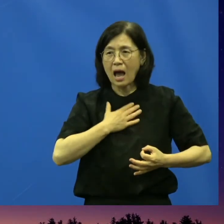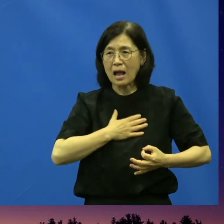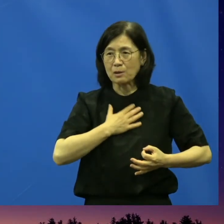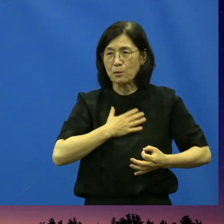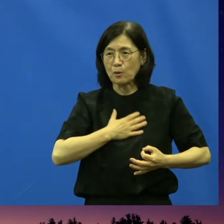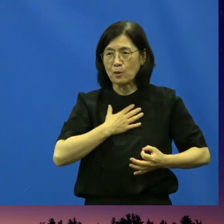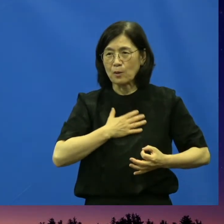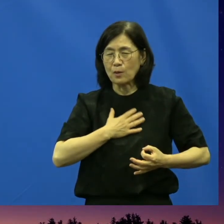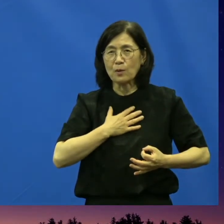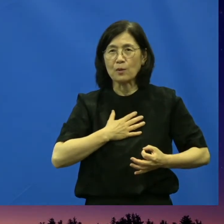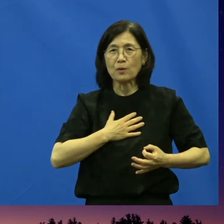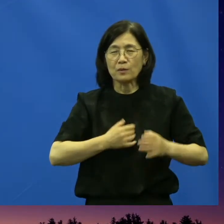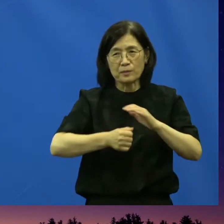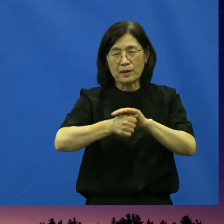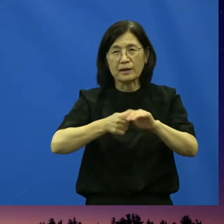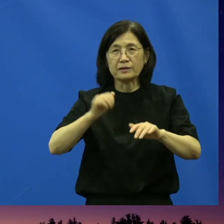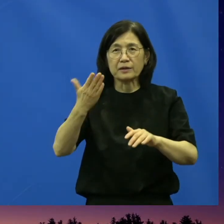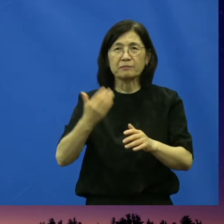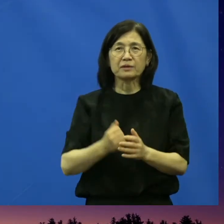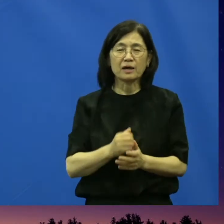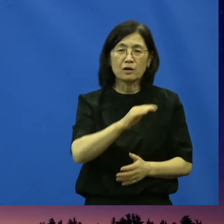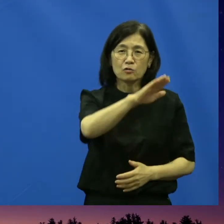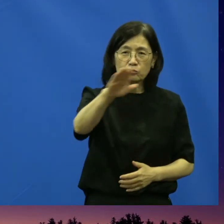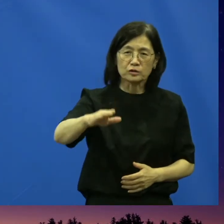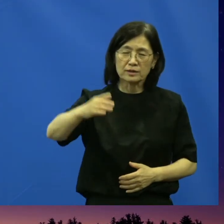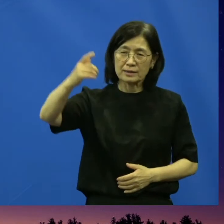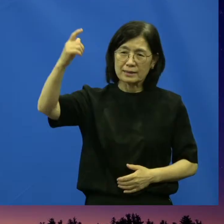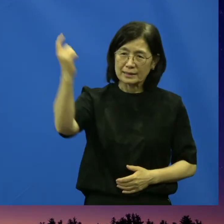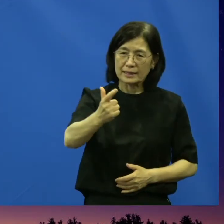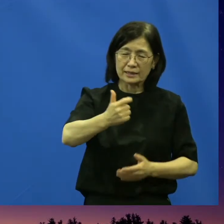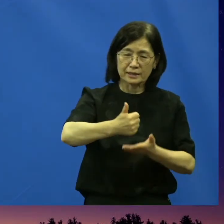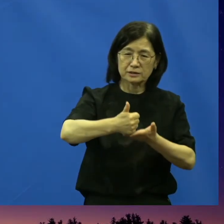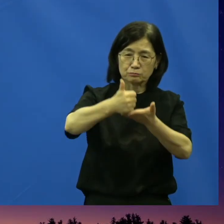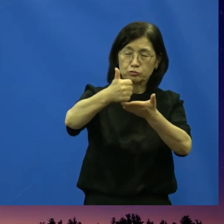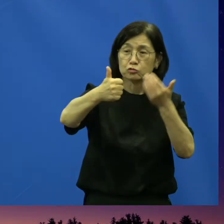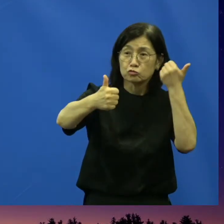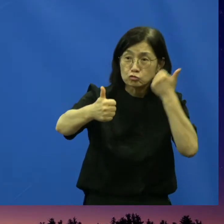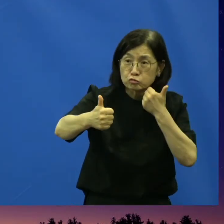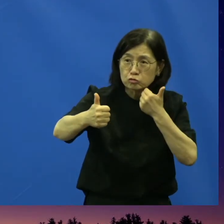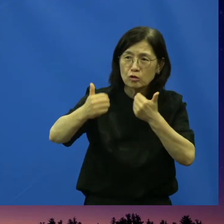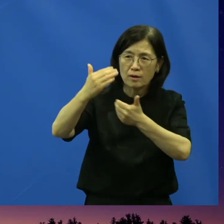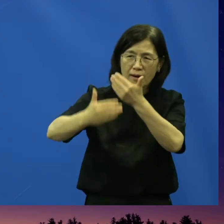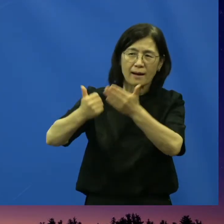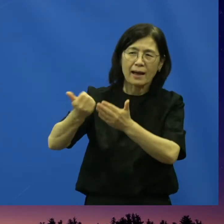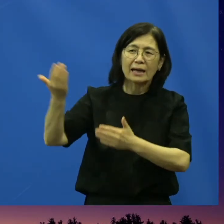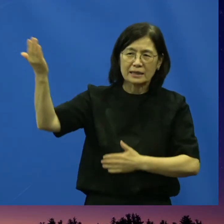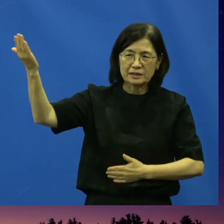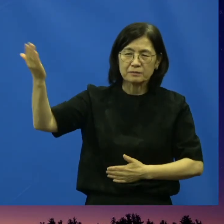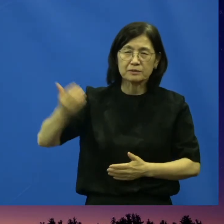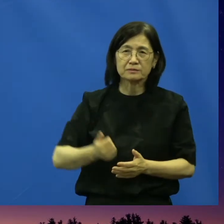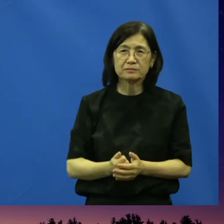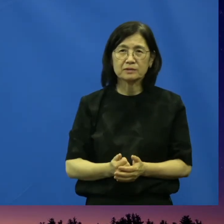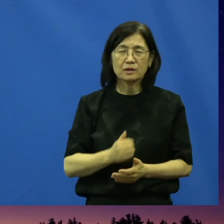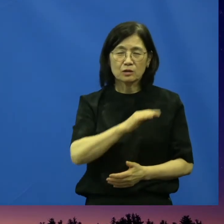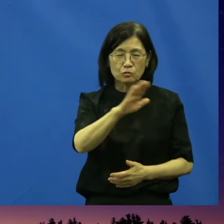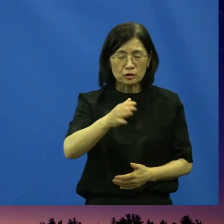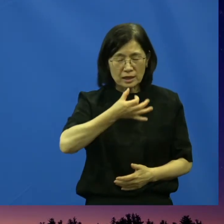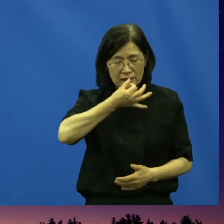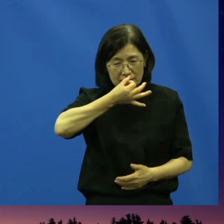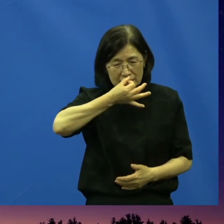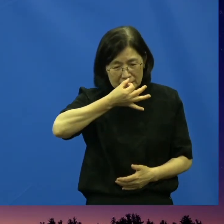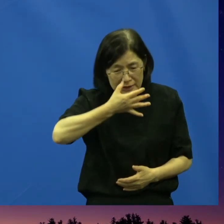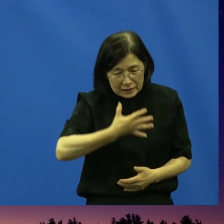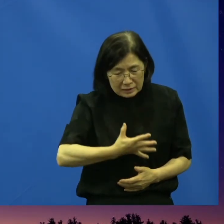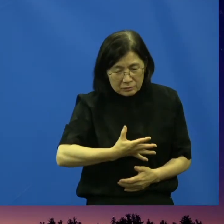우리를 강하게 하시는 분은 하나님이십니다. 그러므로 여러분, 우리가 힘들고 부딪힐 때